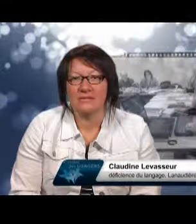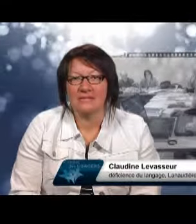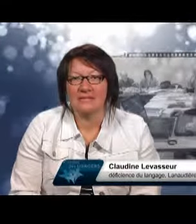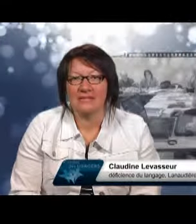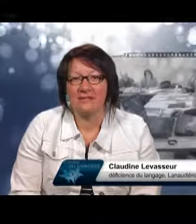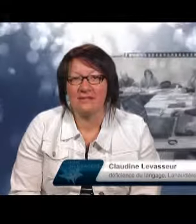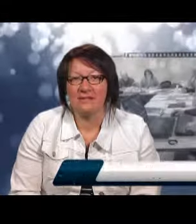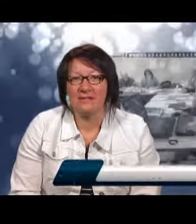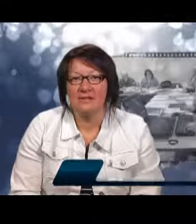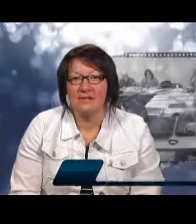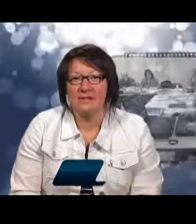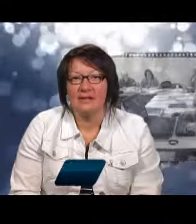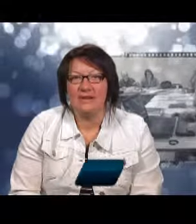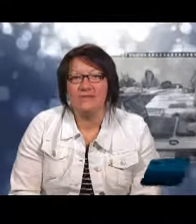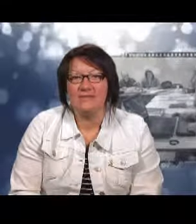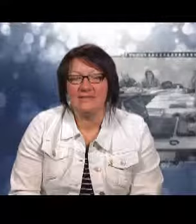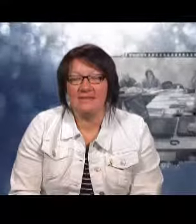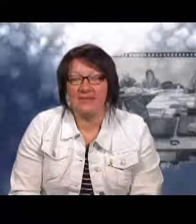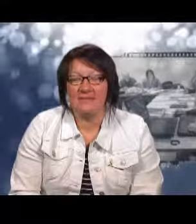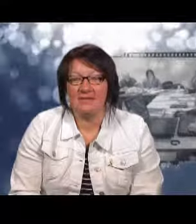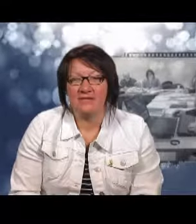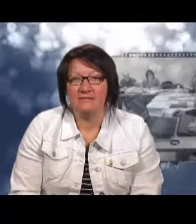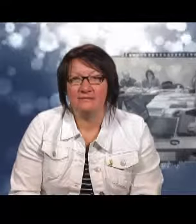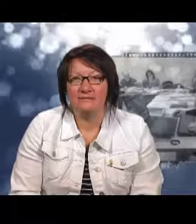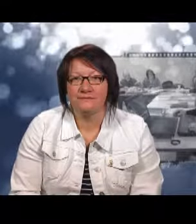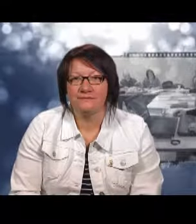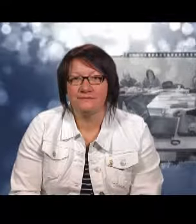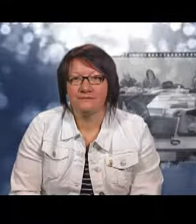des enfants et aussi des familles.